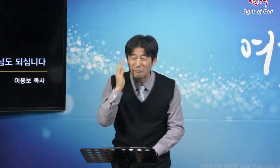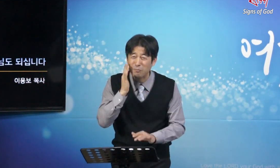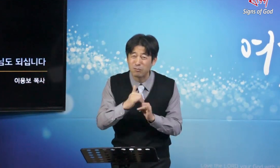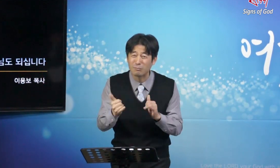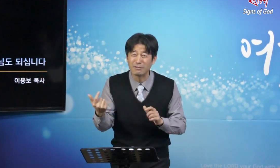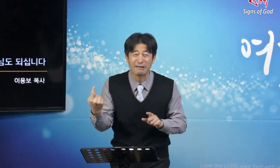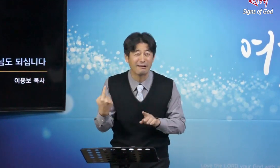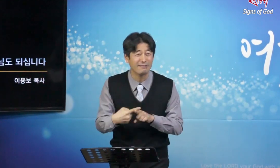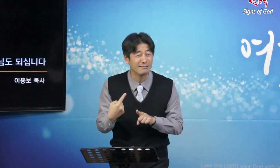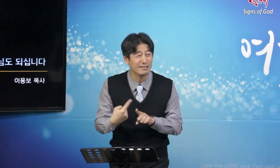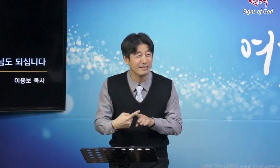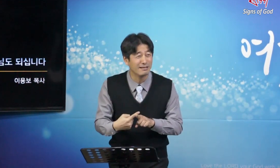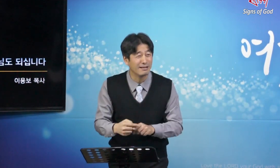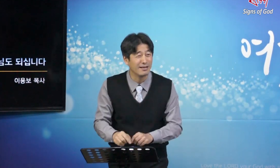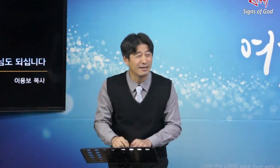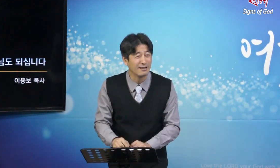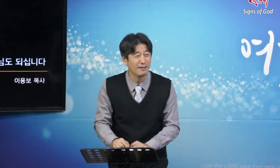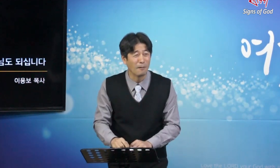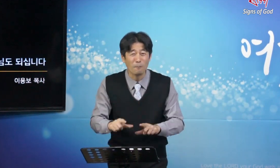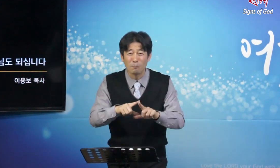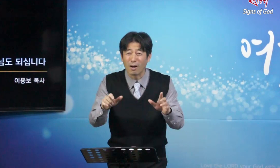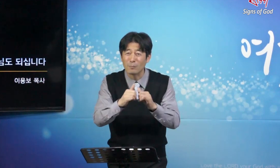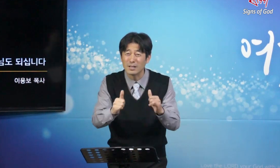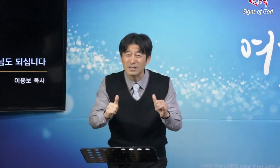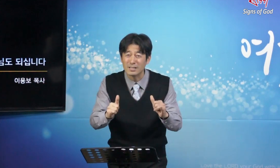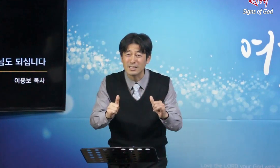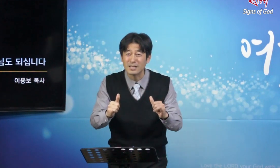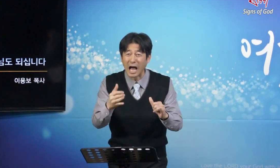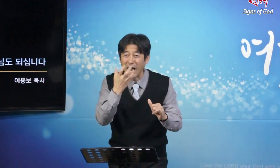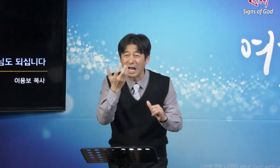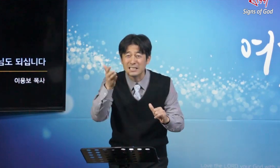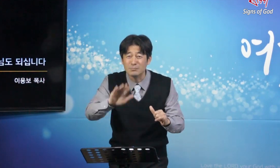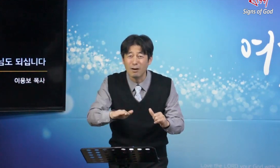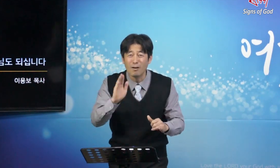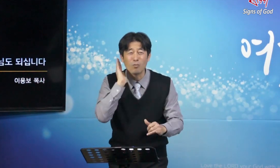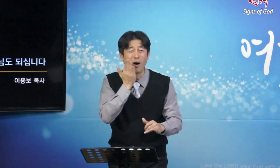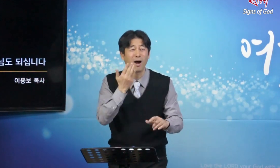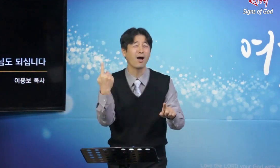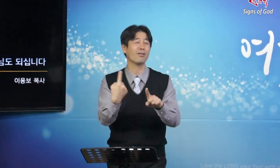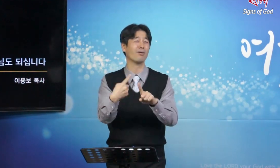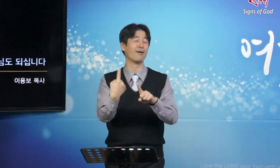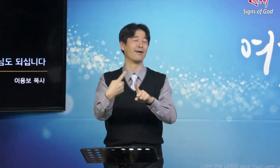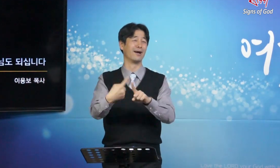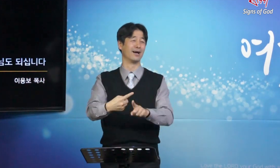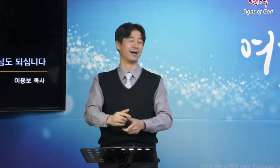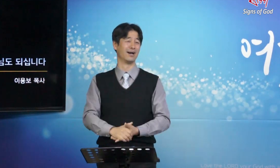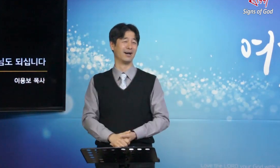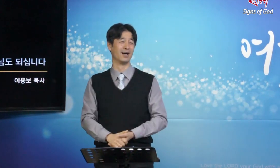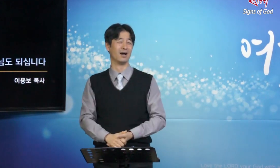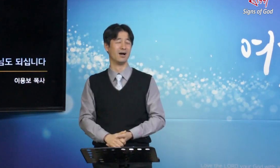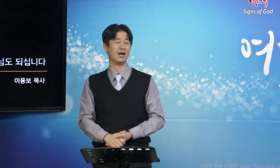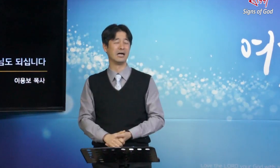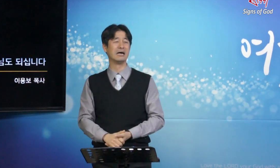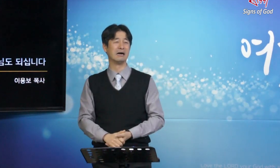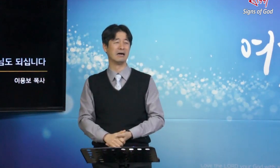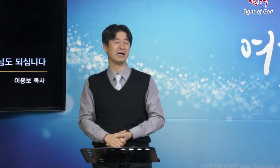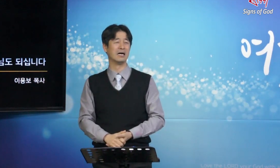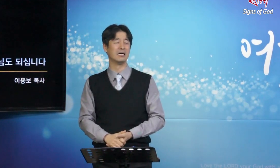그들의 삶도 노인과 마찬가지였다라고 생각됩니다. 그들의 그 평민의 성인의 삶이었지만